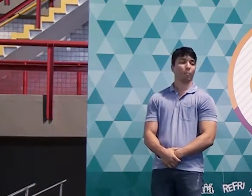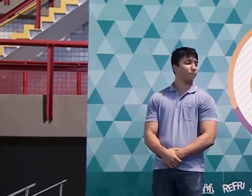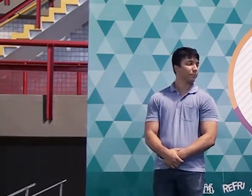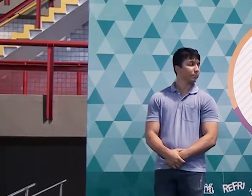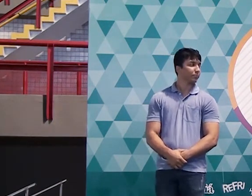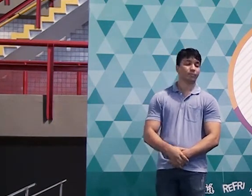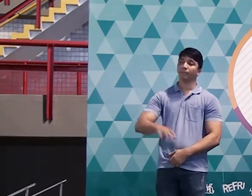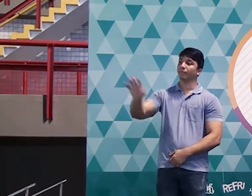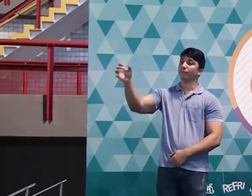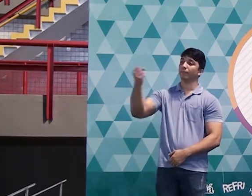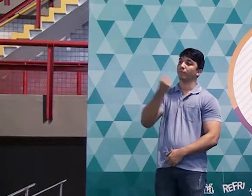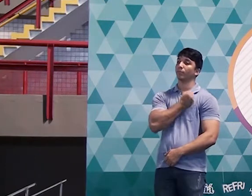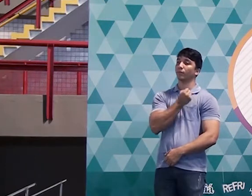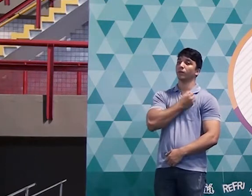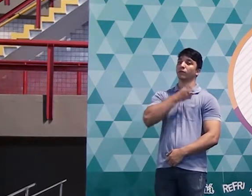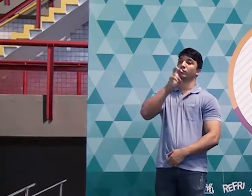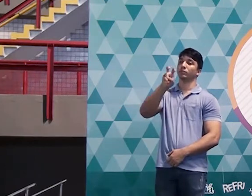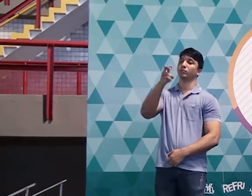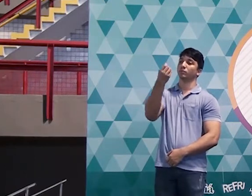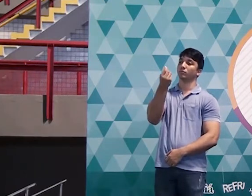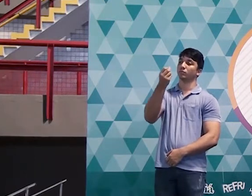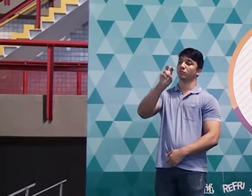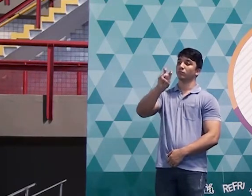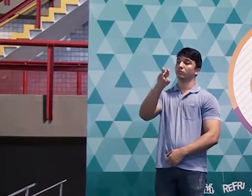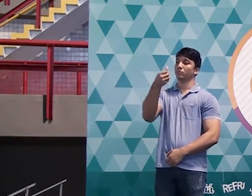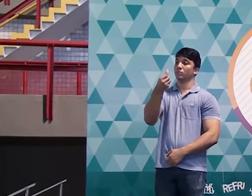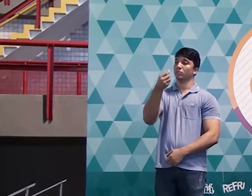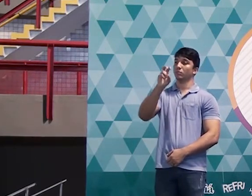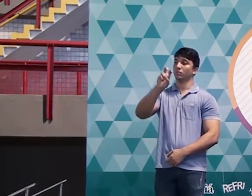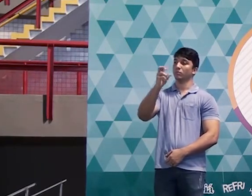garoto. Bote na página 56.